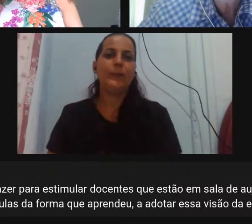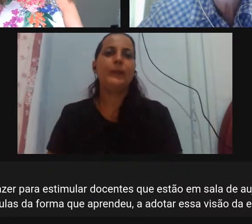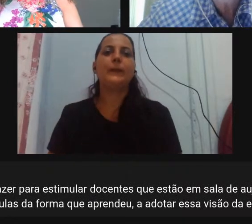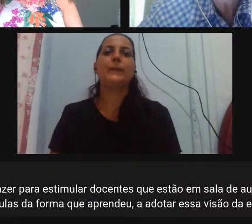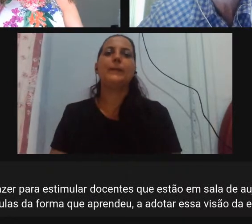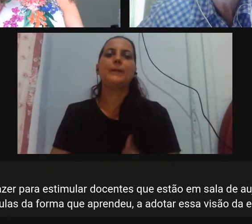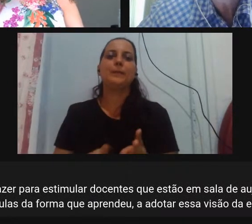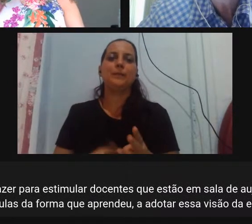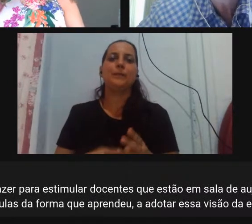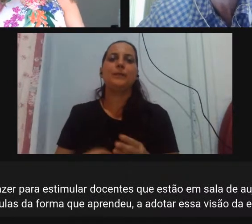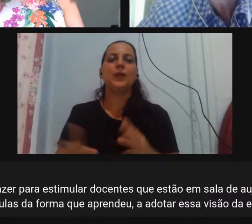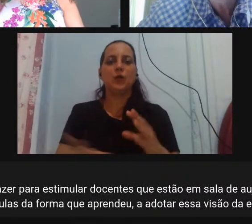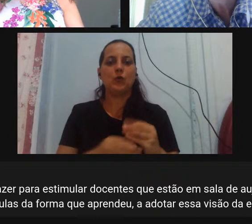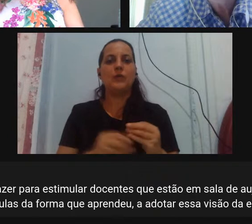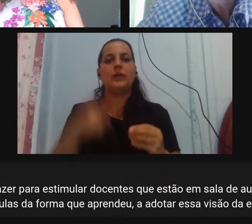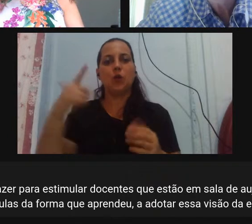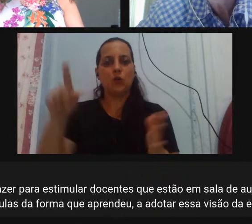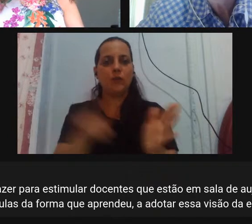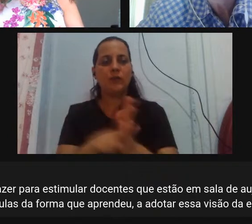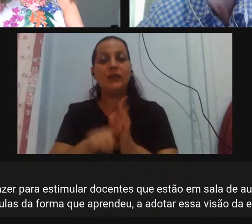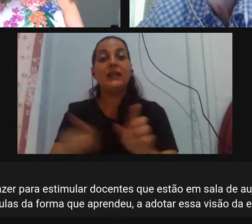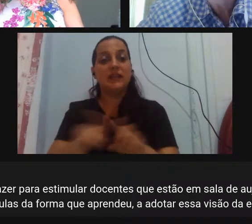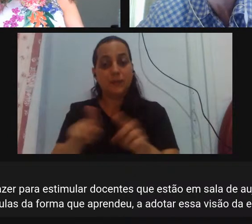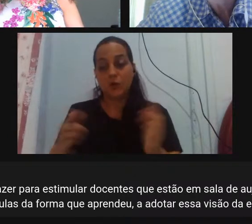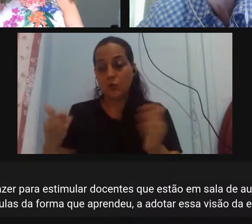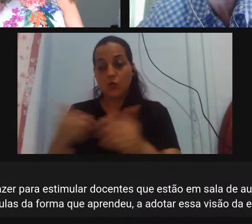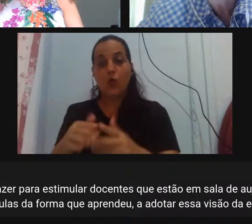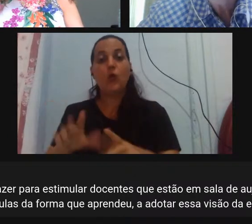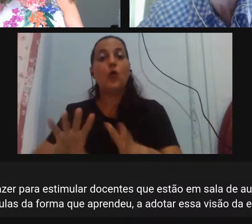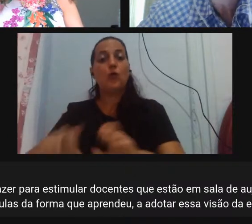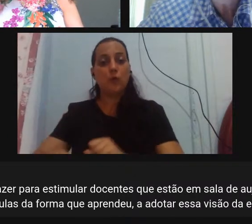docente de servidor. Considerando que um dos